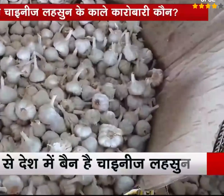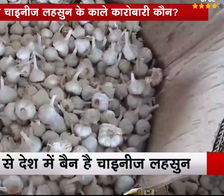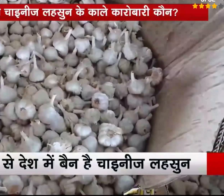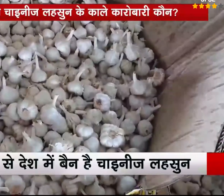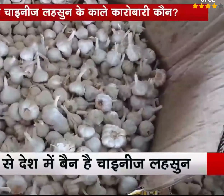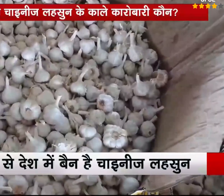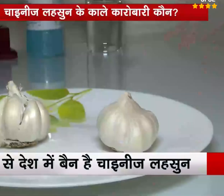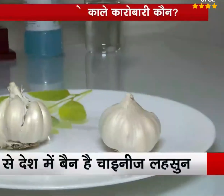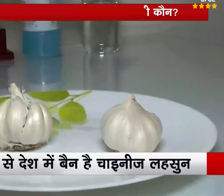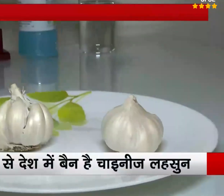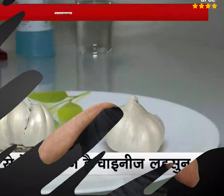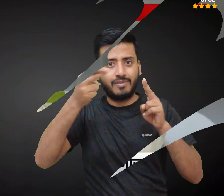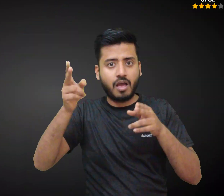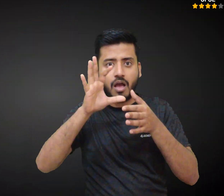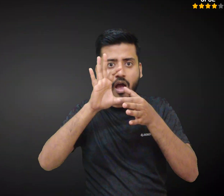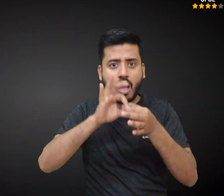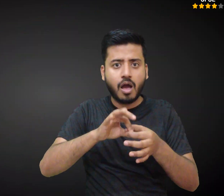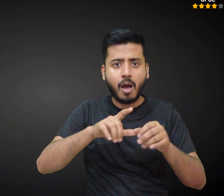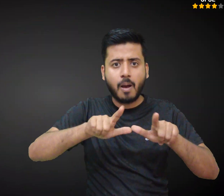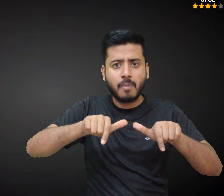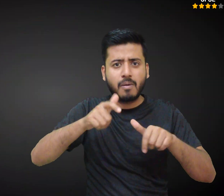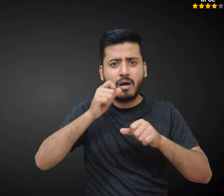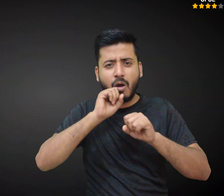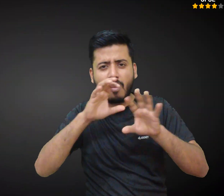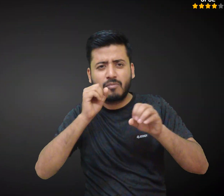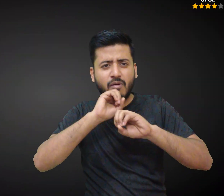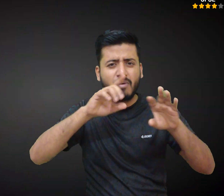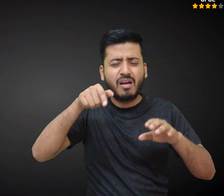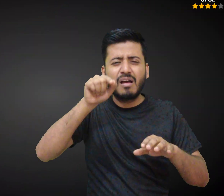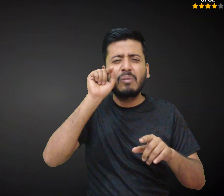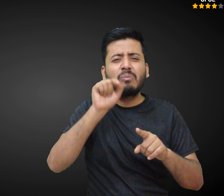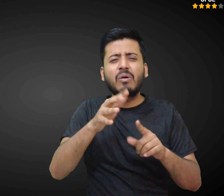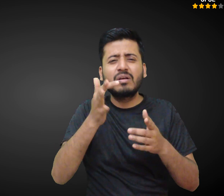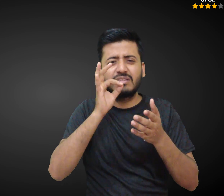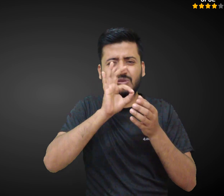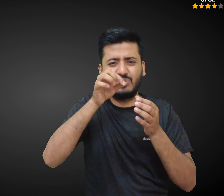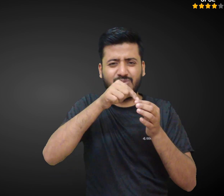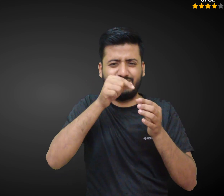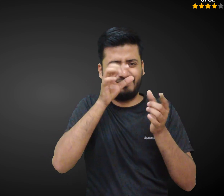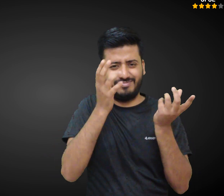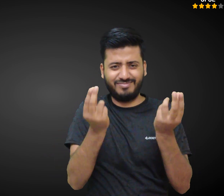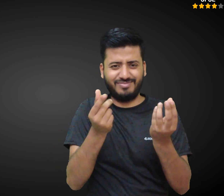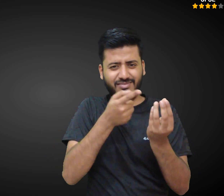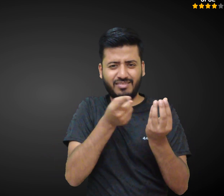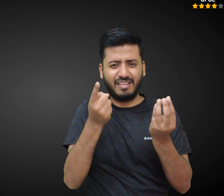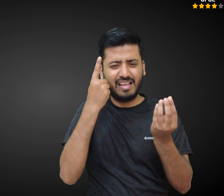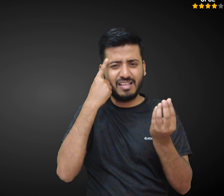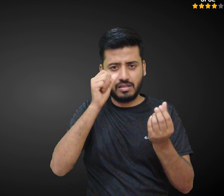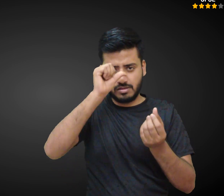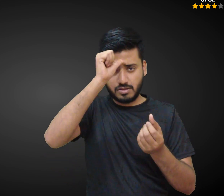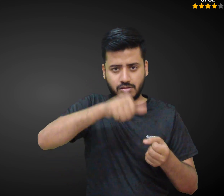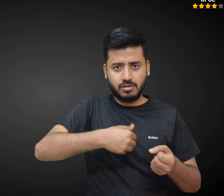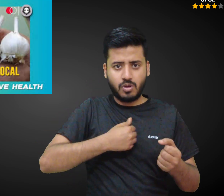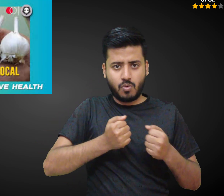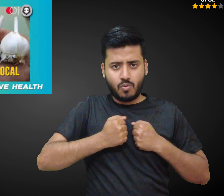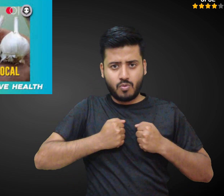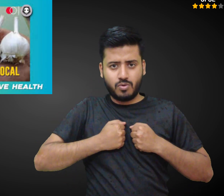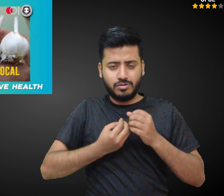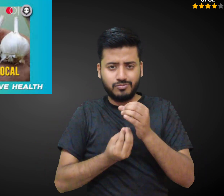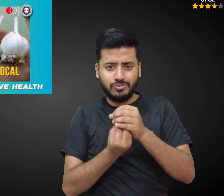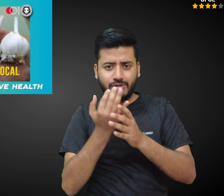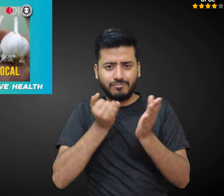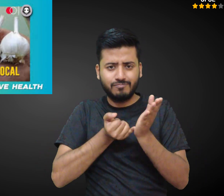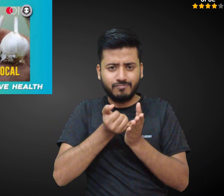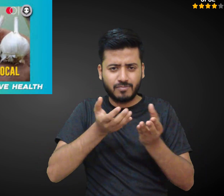the aim भारतीयों of की सेहत destroying से it. खिलवाड़ किया As जा soon as the officials left the spot, children, elderly, and women of the local village reached the spot